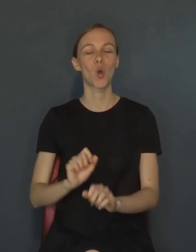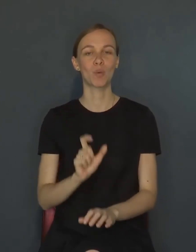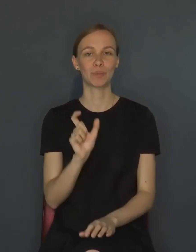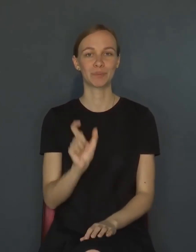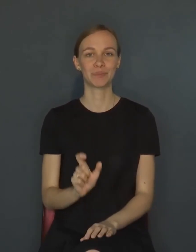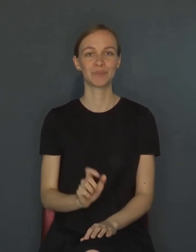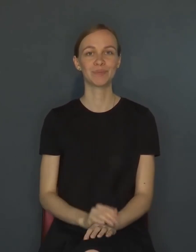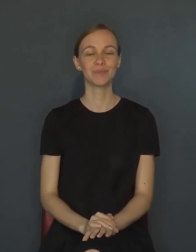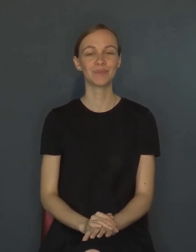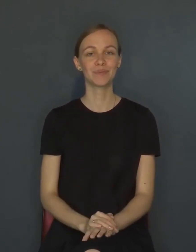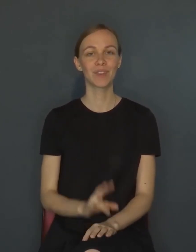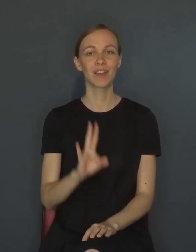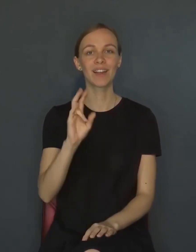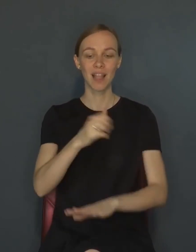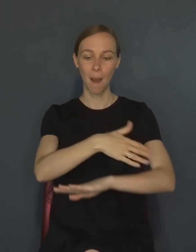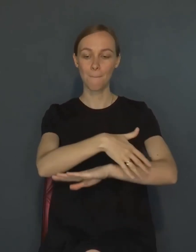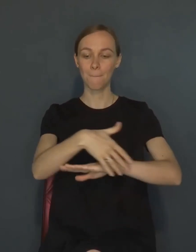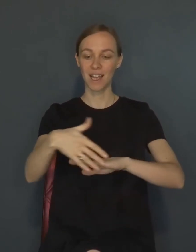на берегах притоки Вісли,